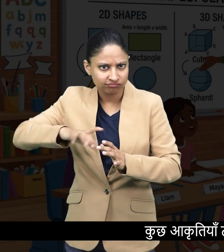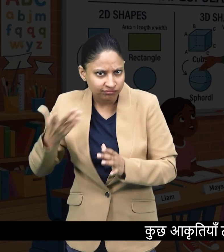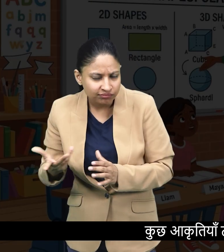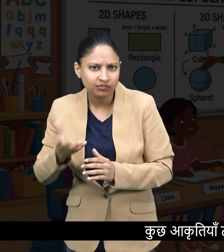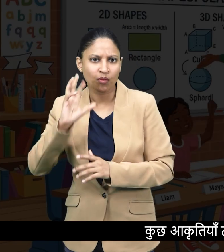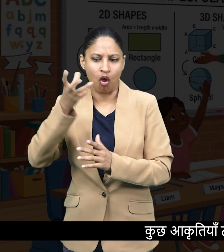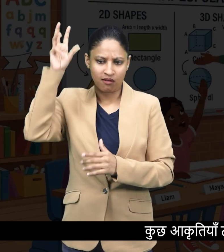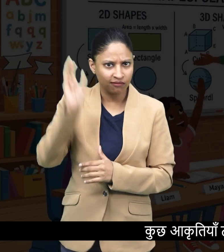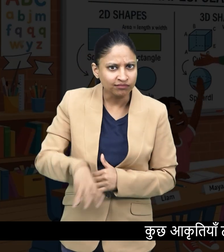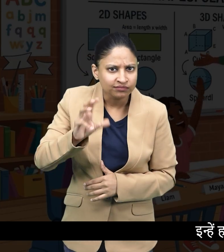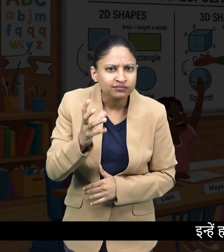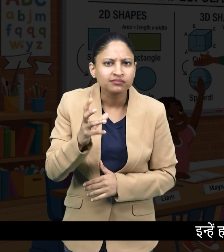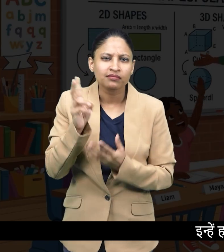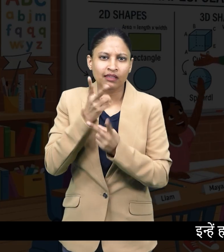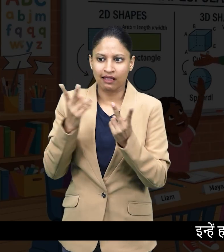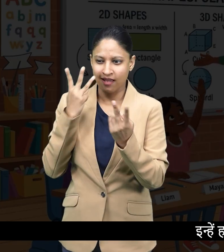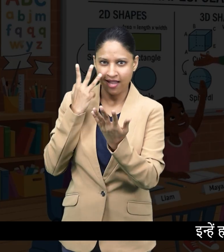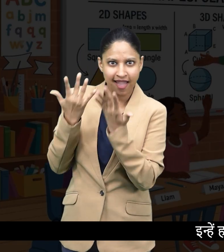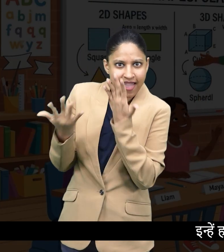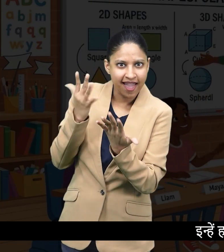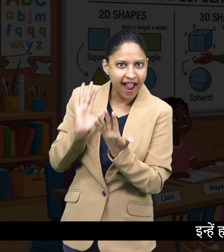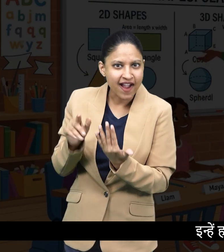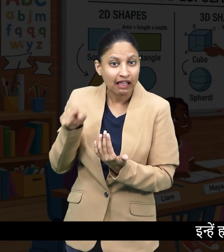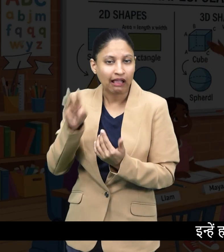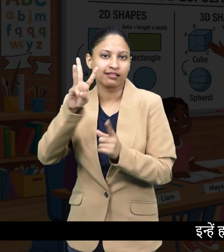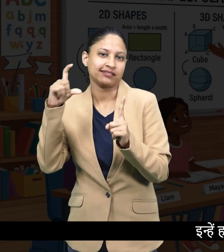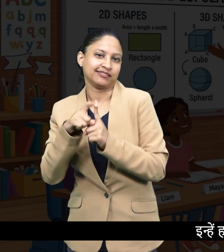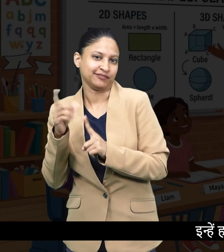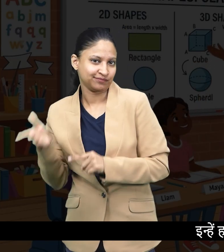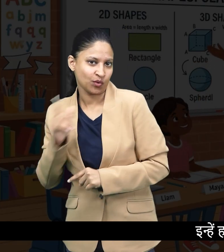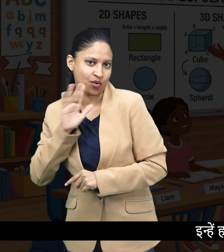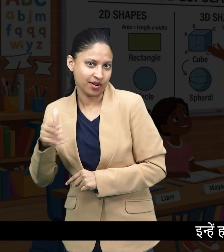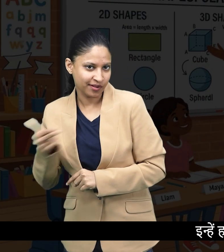गेंद। इन्हें हम 3D आकृतियाँ कहते हैं।